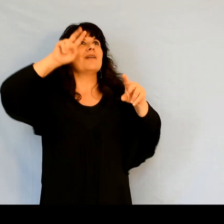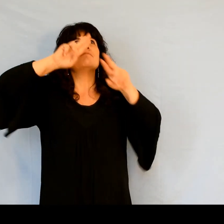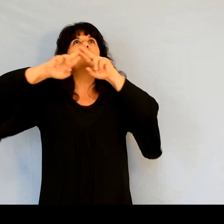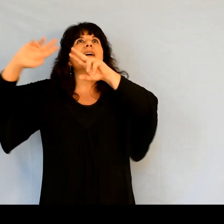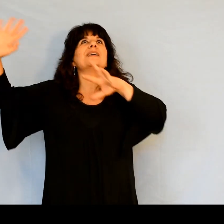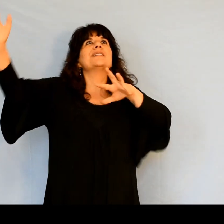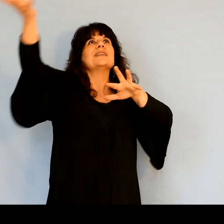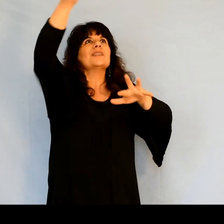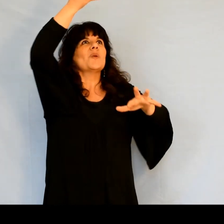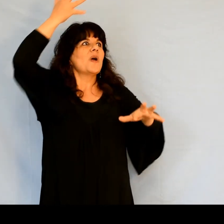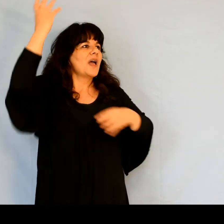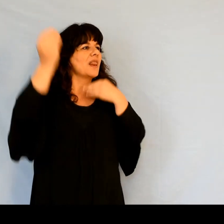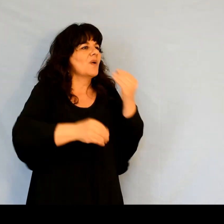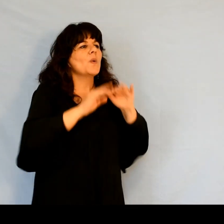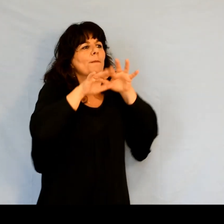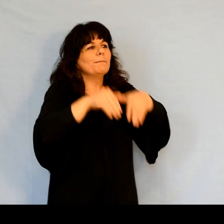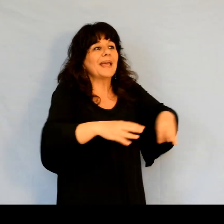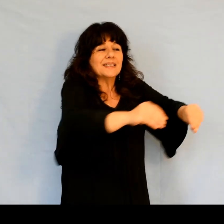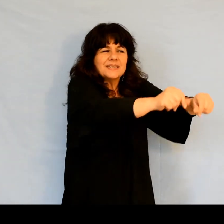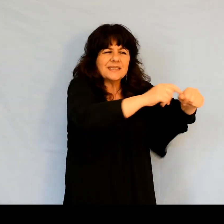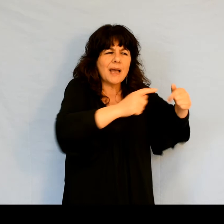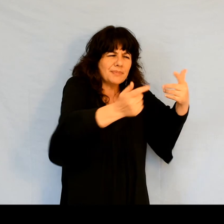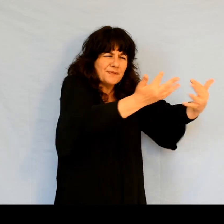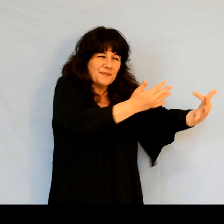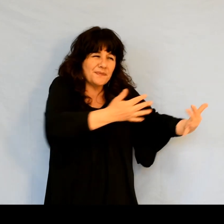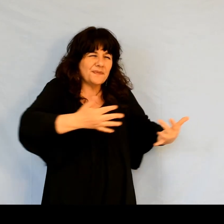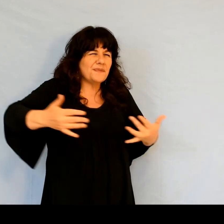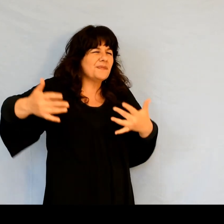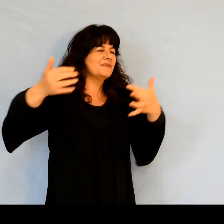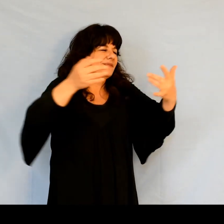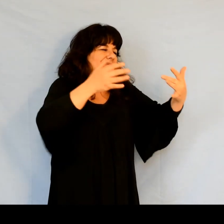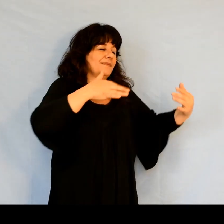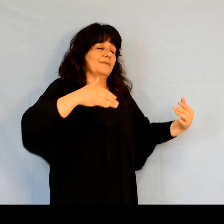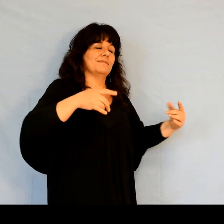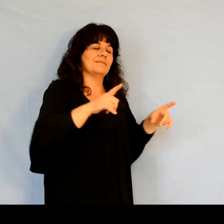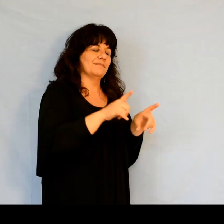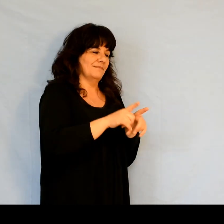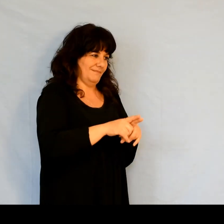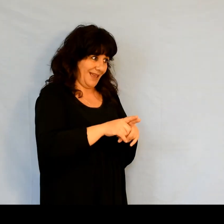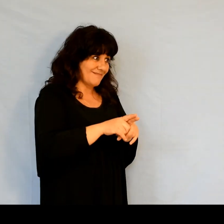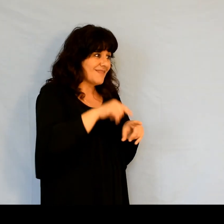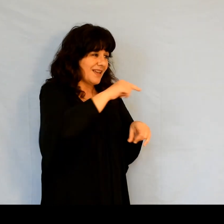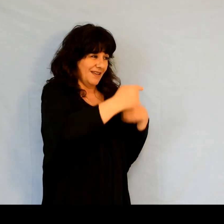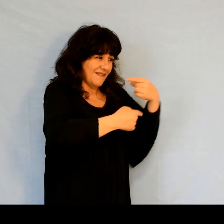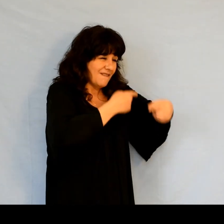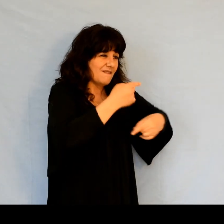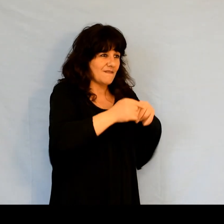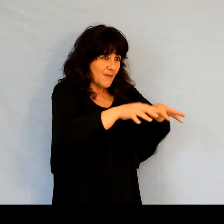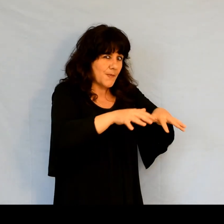mer. Et ta descendance occupera les places fortes de ses ennemis.